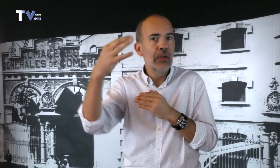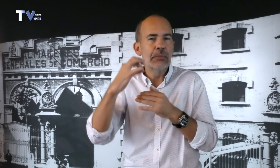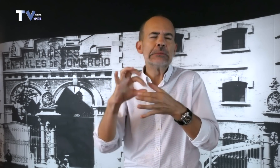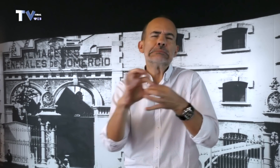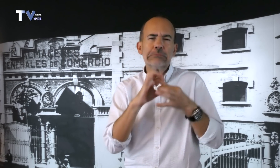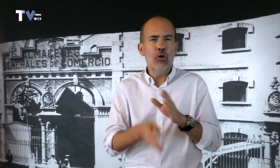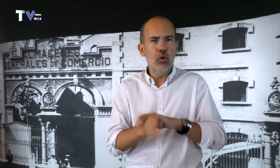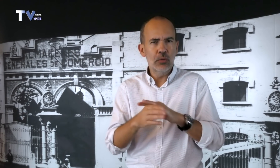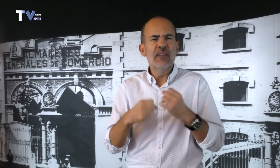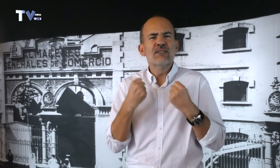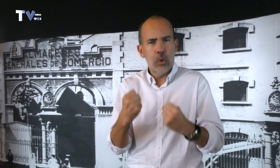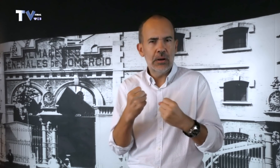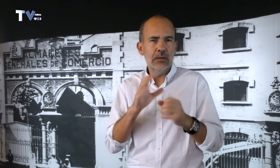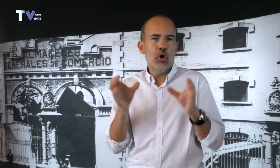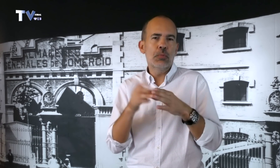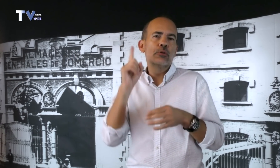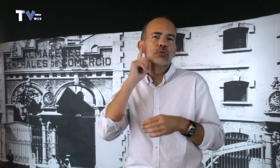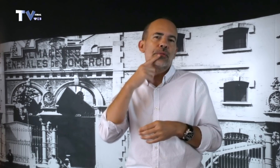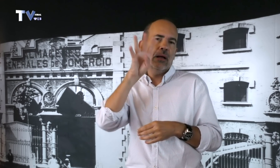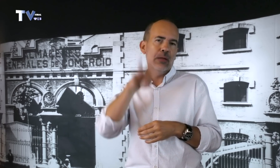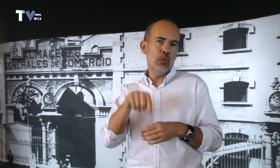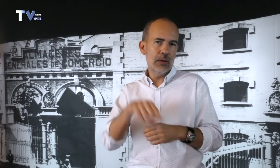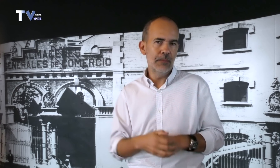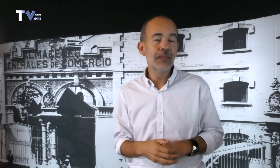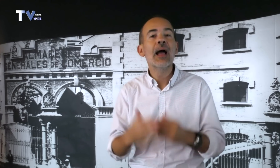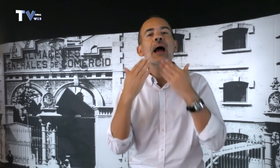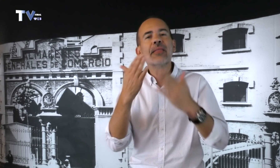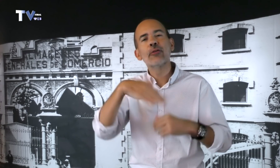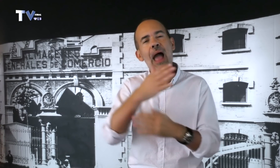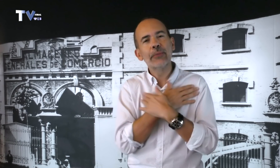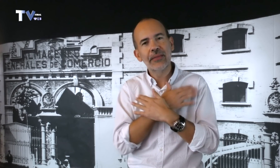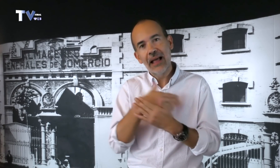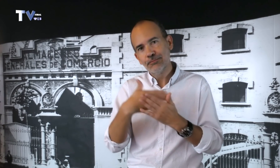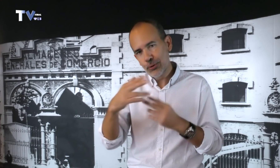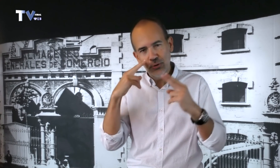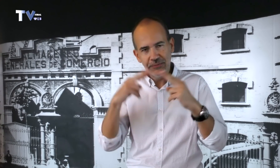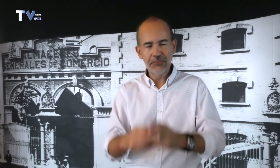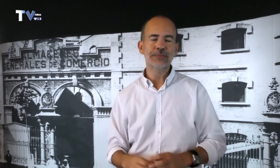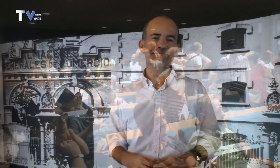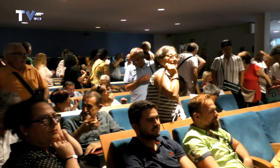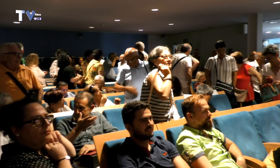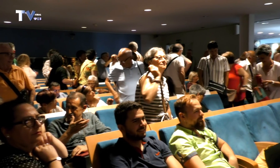un futur, estar units i continuar amb força amb la comunitat sorda de Catalunya. Gràcies i abraçades a tothom, ens veiem.